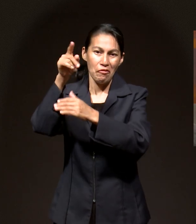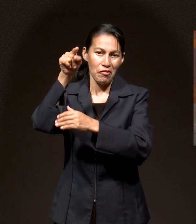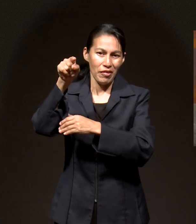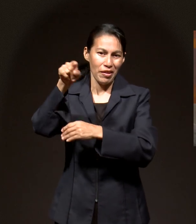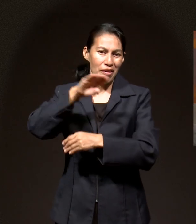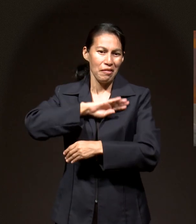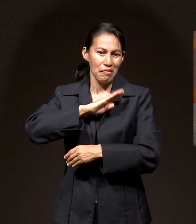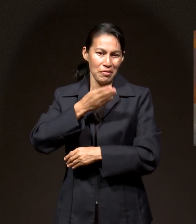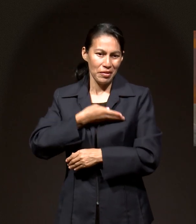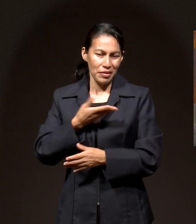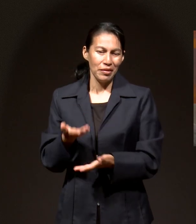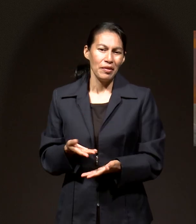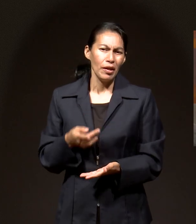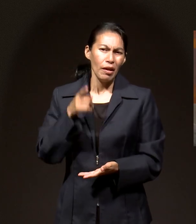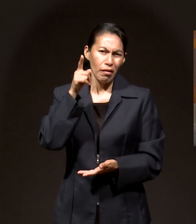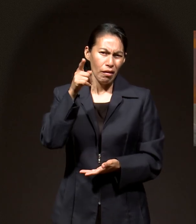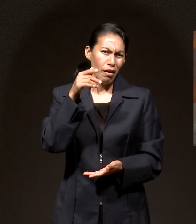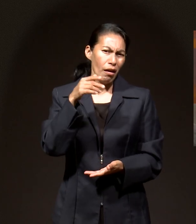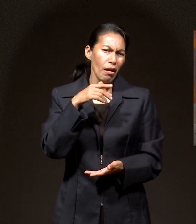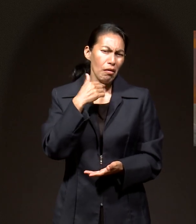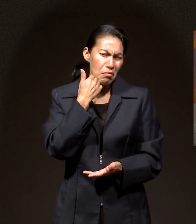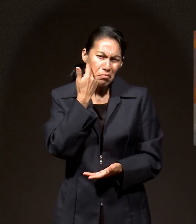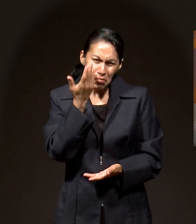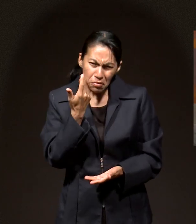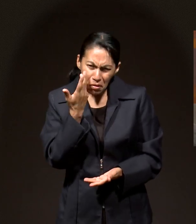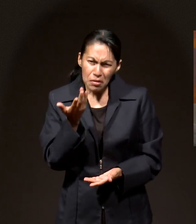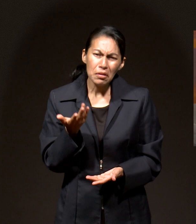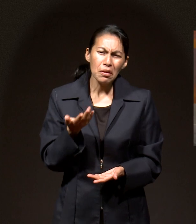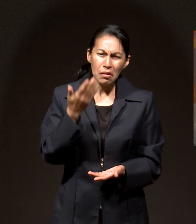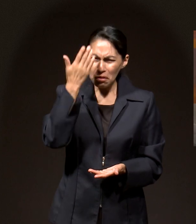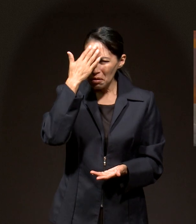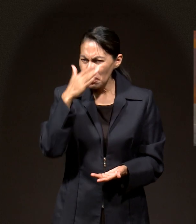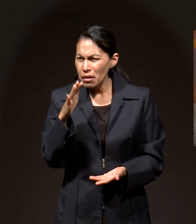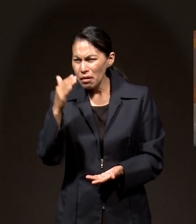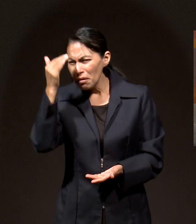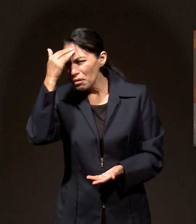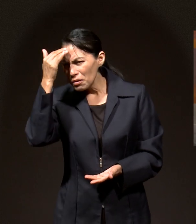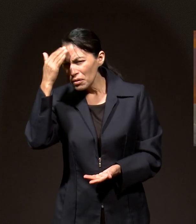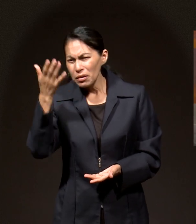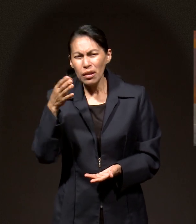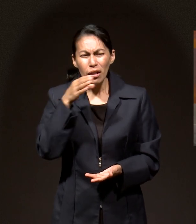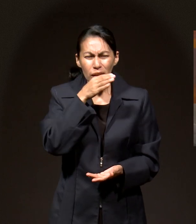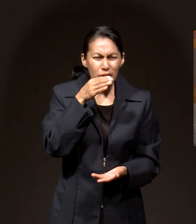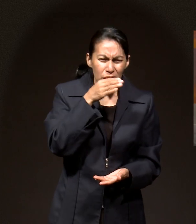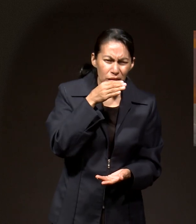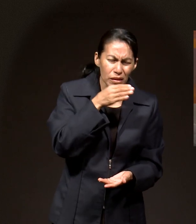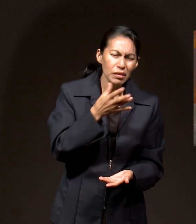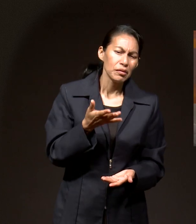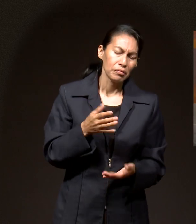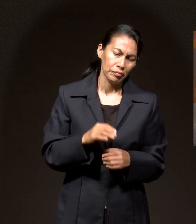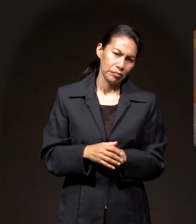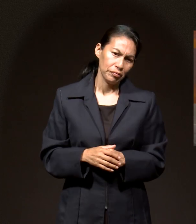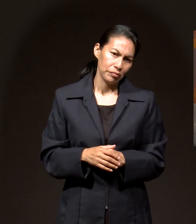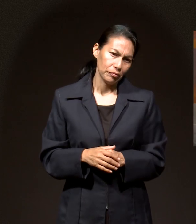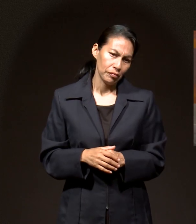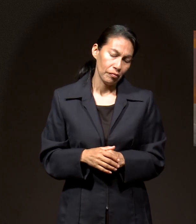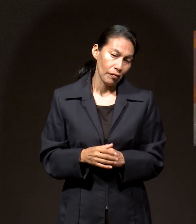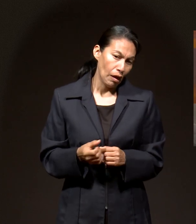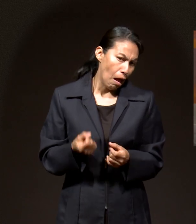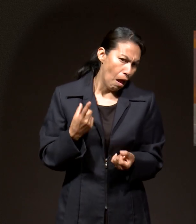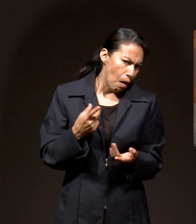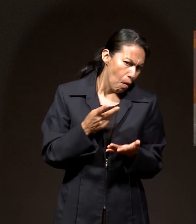tenía ganas de conocer algún evento, alguna actividad navideña y de Año Nuevo. que tuviera que ver pues con el cristianismo,